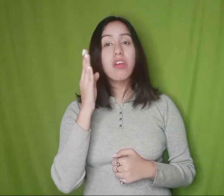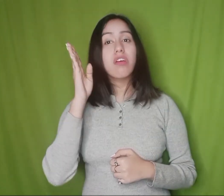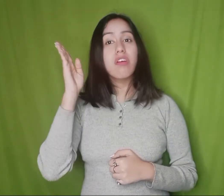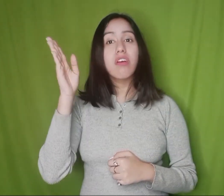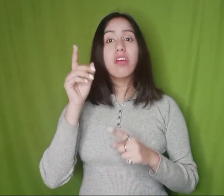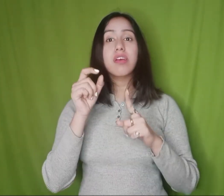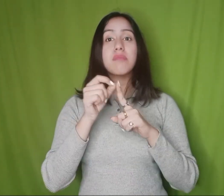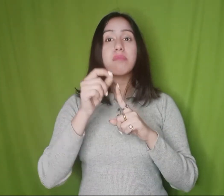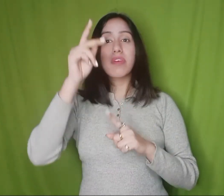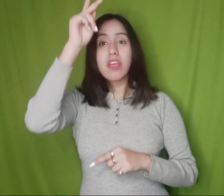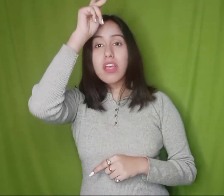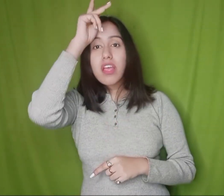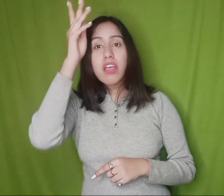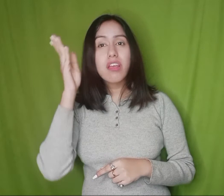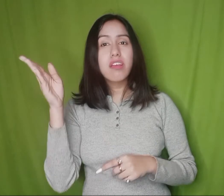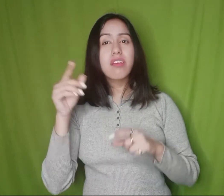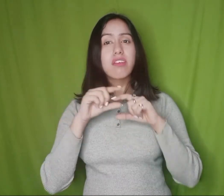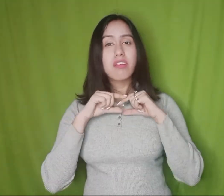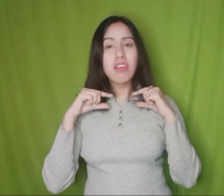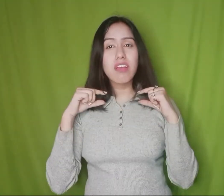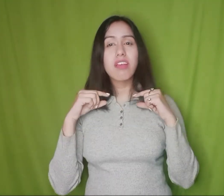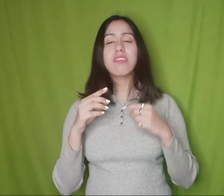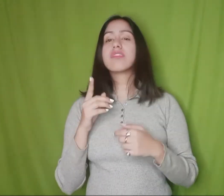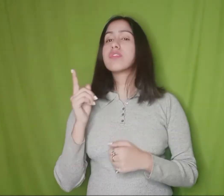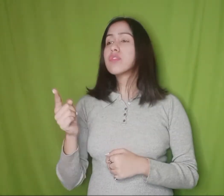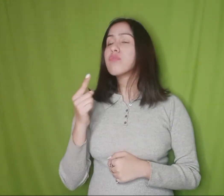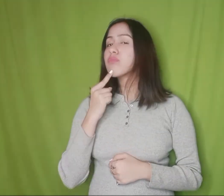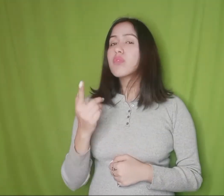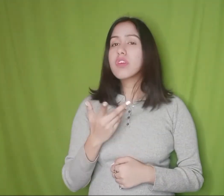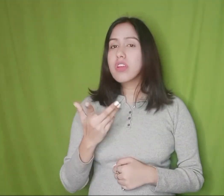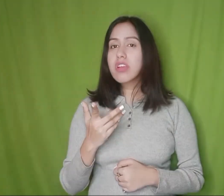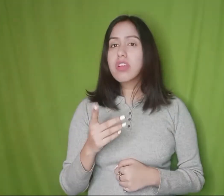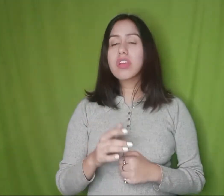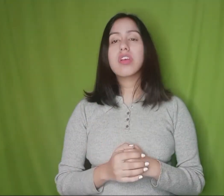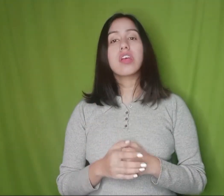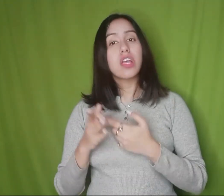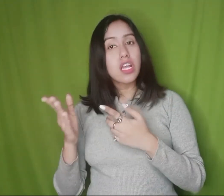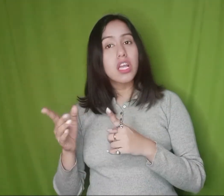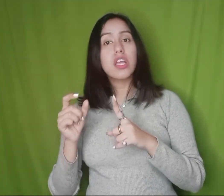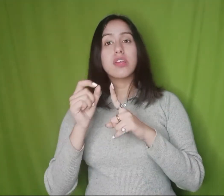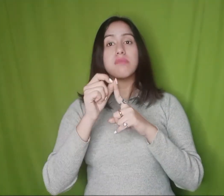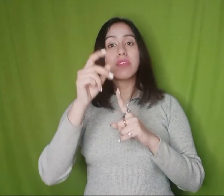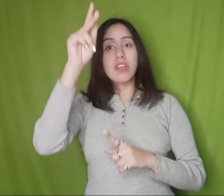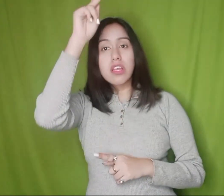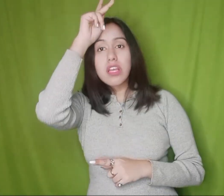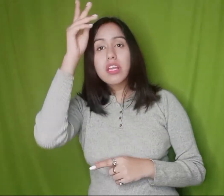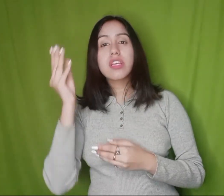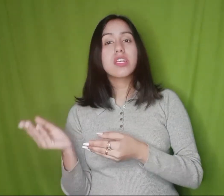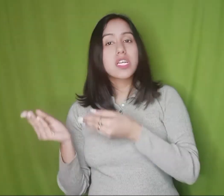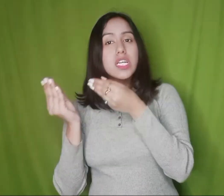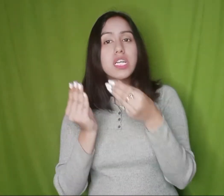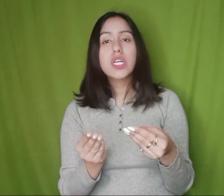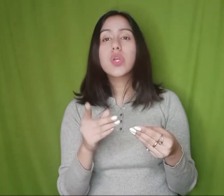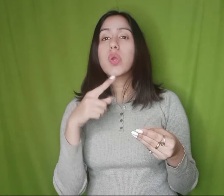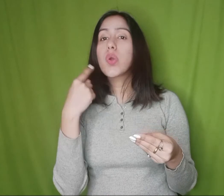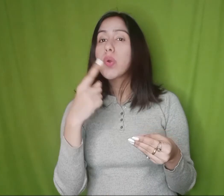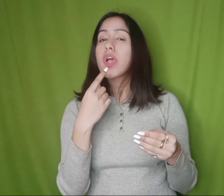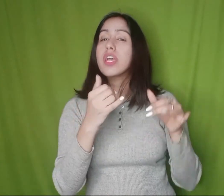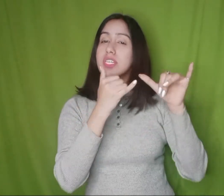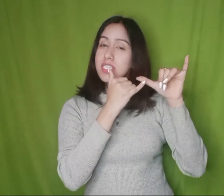हार अकबर का था, उस धूर्त मुगल का। ये कहां? मीराबाई का कहना है कि ये सुल्तान